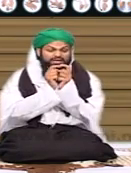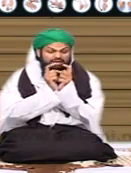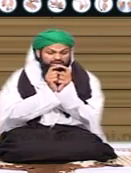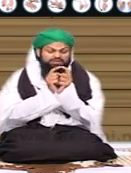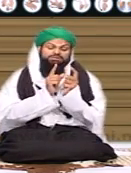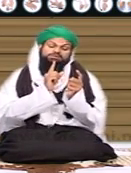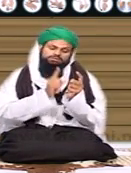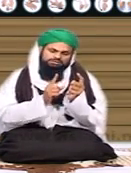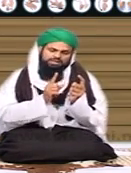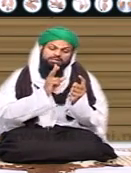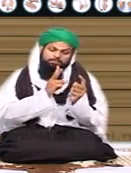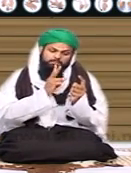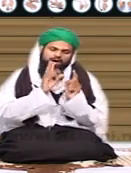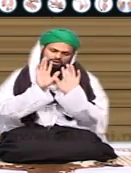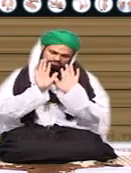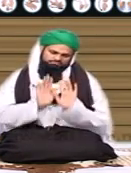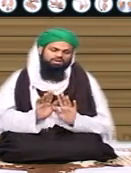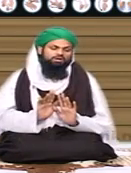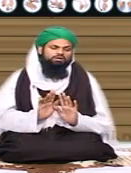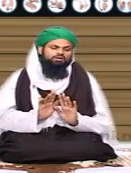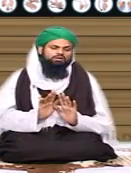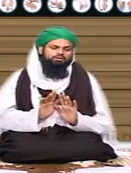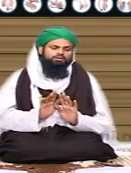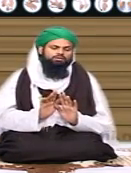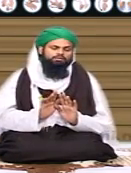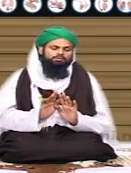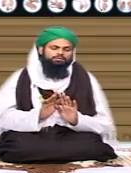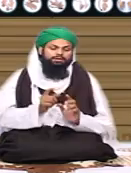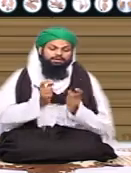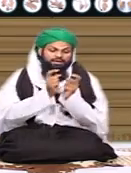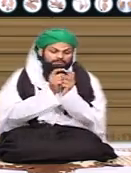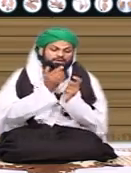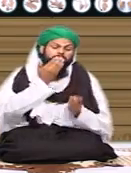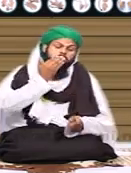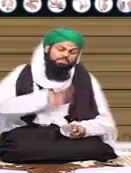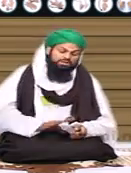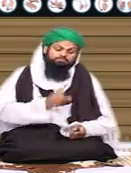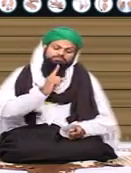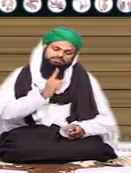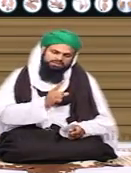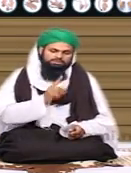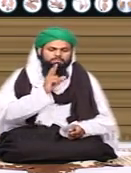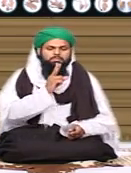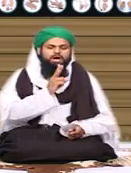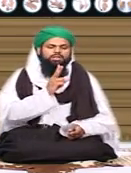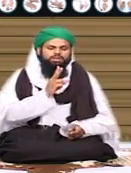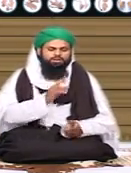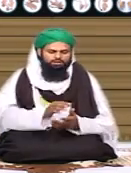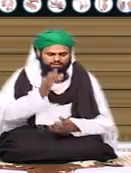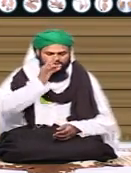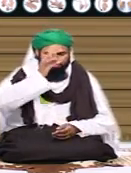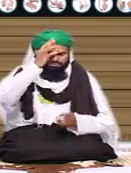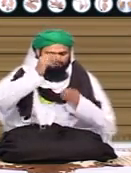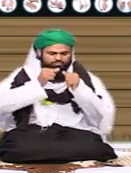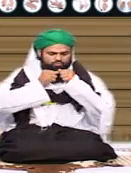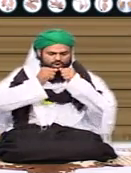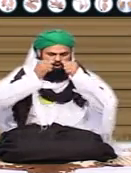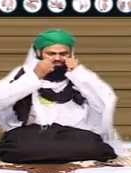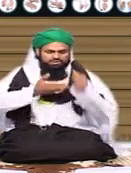یہی پتا نہیں کہ غیبت کہتے ہی حقیقت کو ہے. غیبت کہتے ہی حقیقت کو ہے. سرکار مدینہ